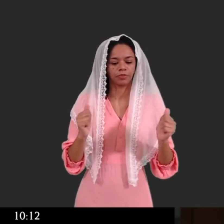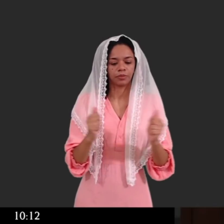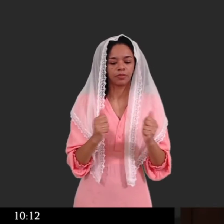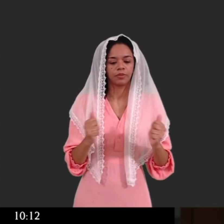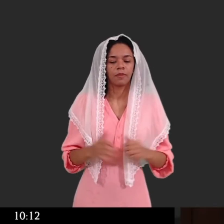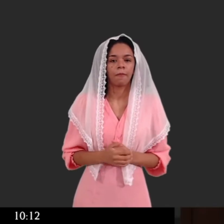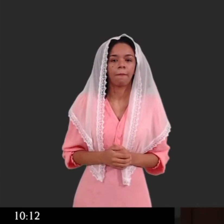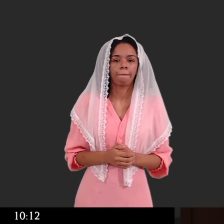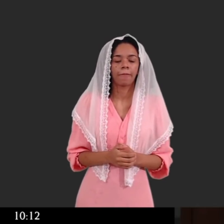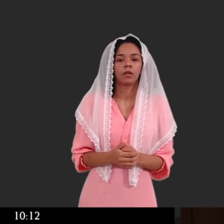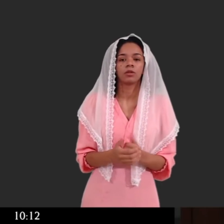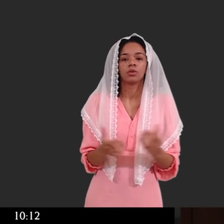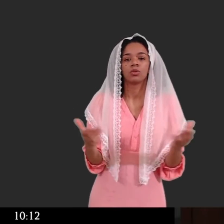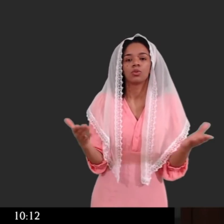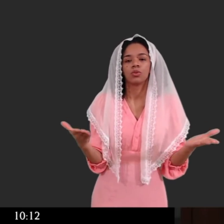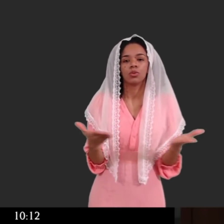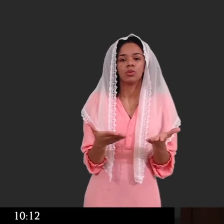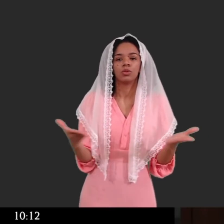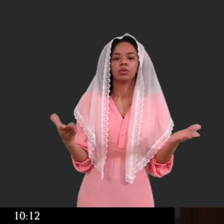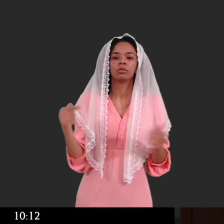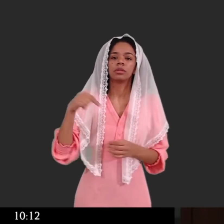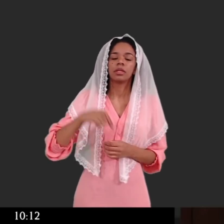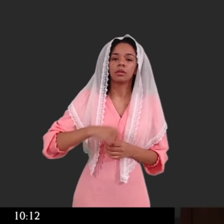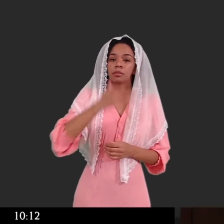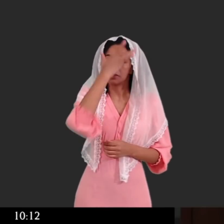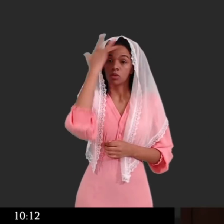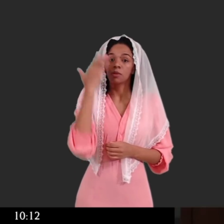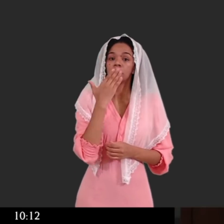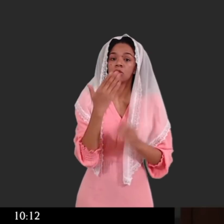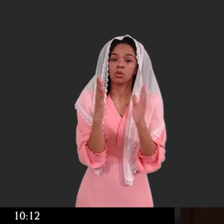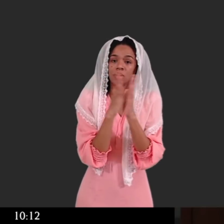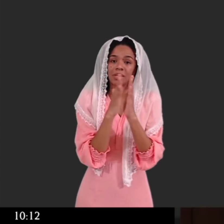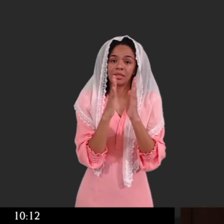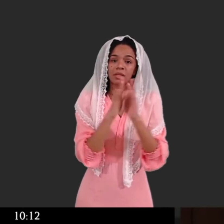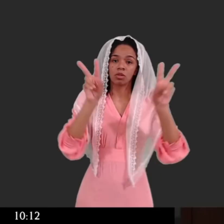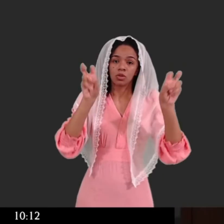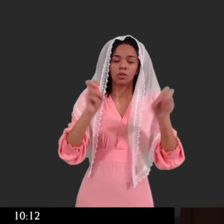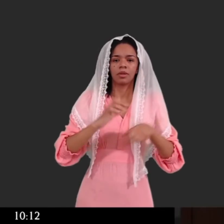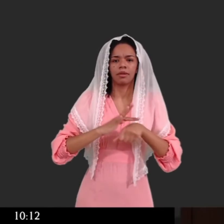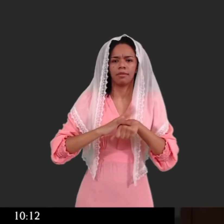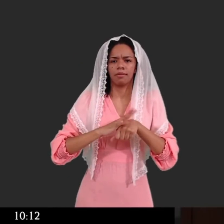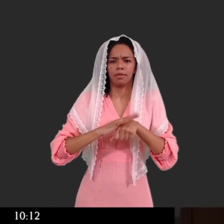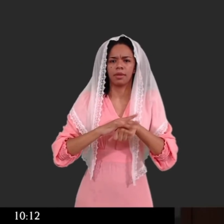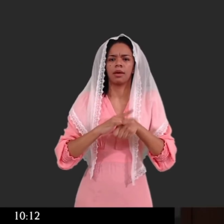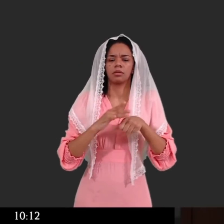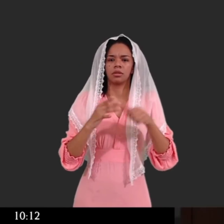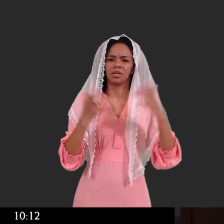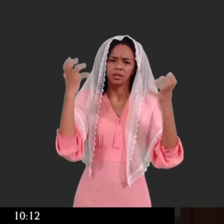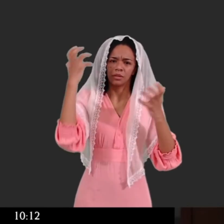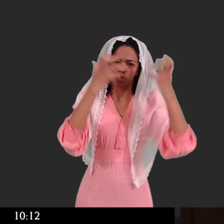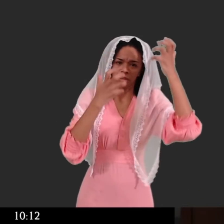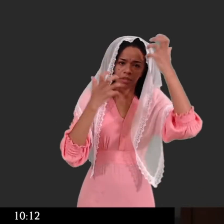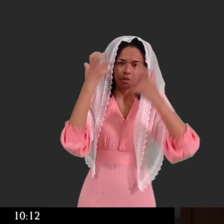Nos foram trazidos aqui, irmãos, pedidos de orações por enfermidades, tribulações,